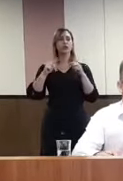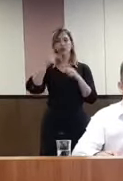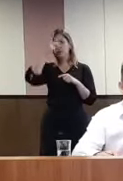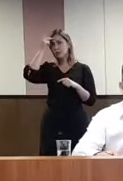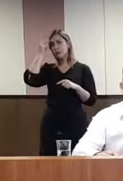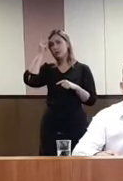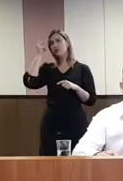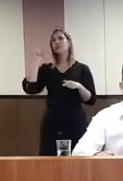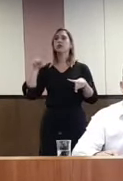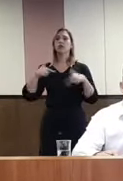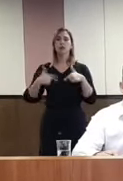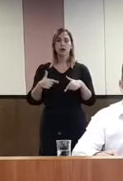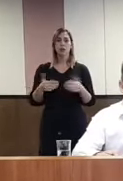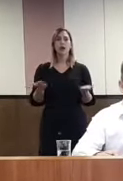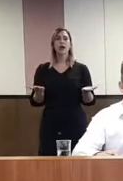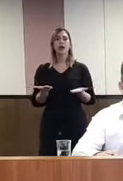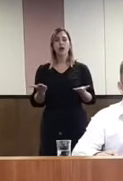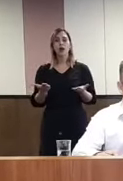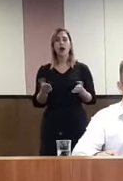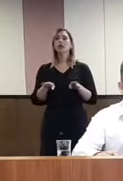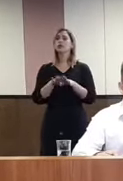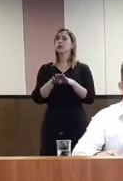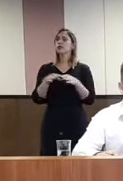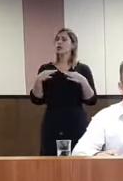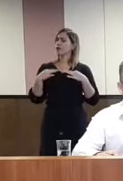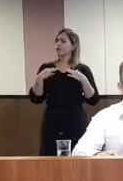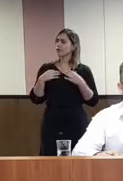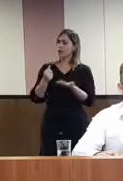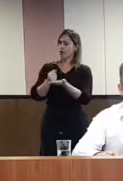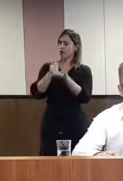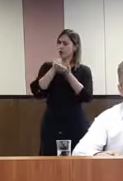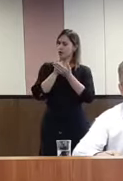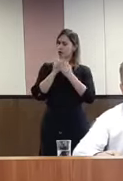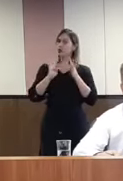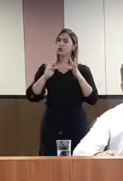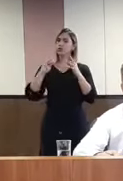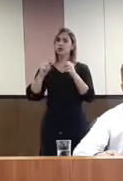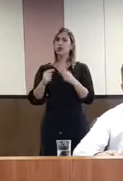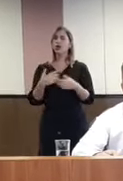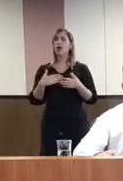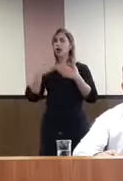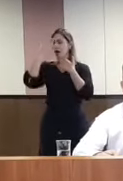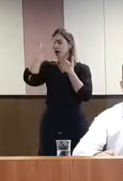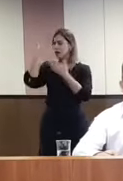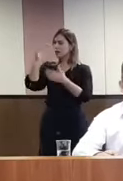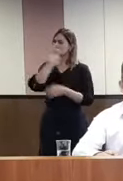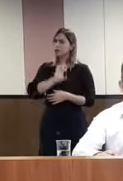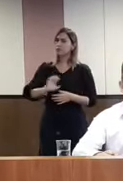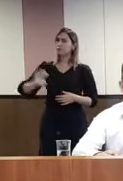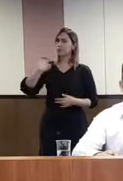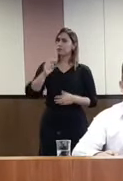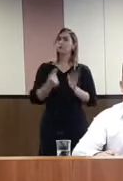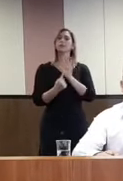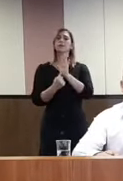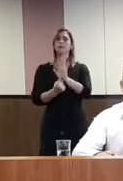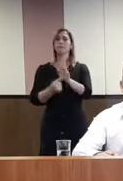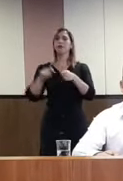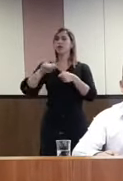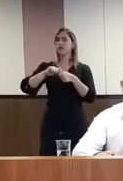se apresentando nesse momento para cooperar, para colaborar. Agradeço às empresas que estão se apresentando,